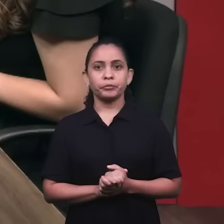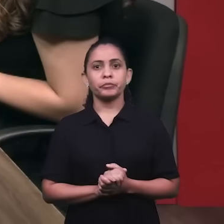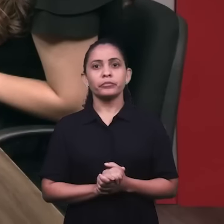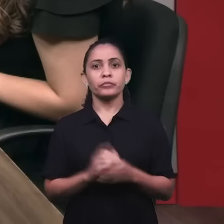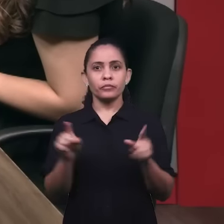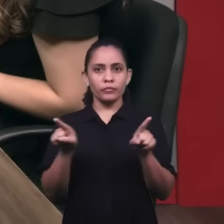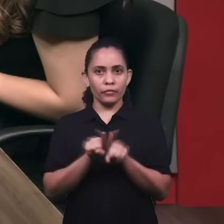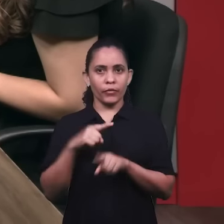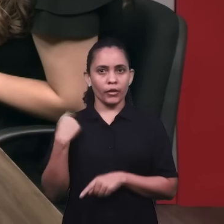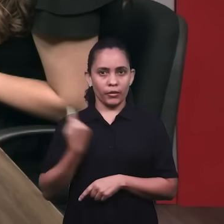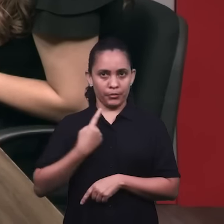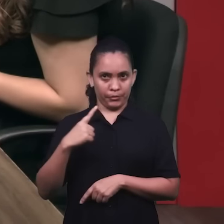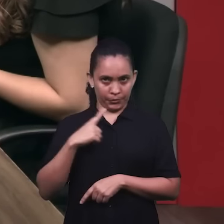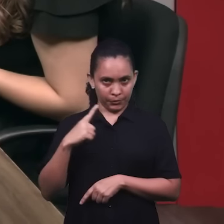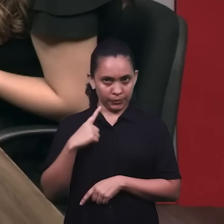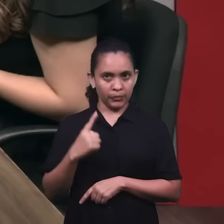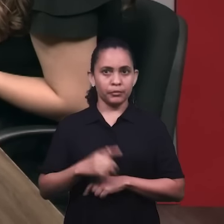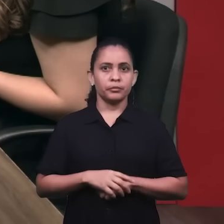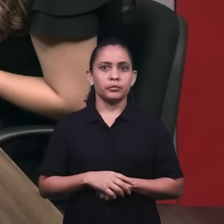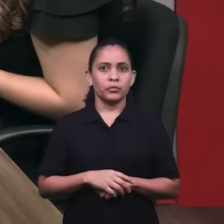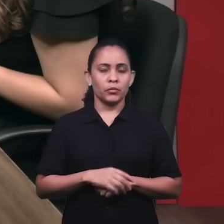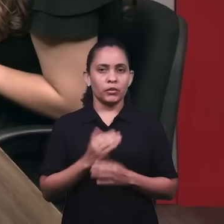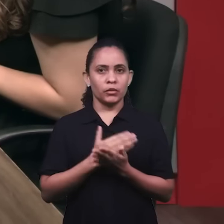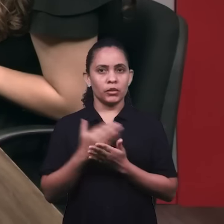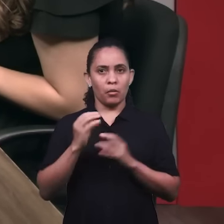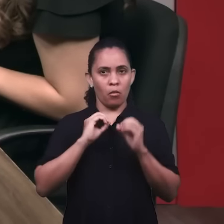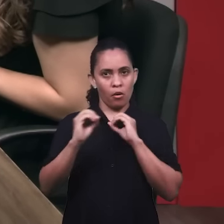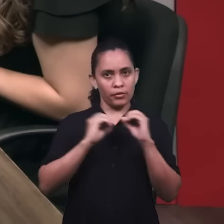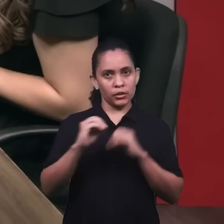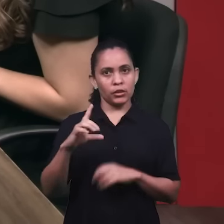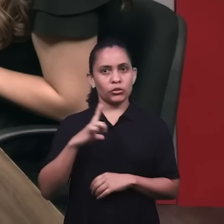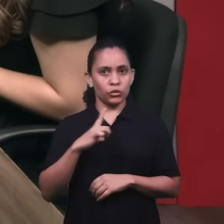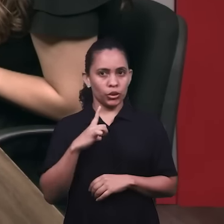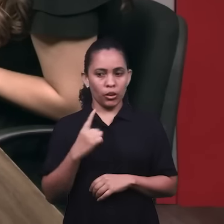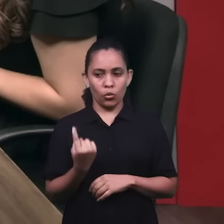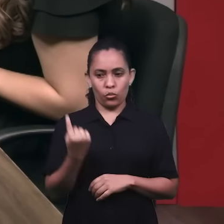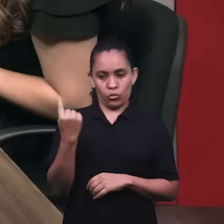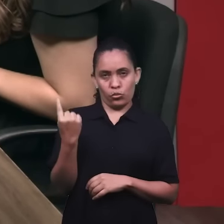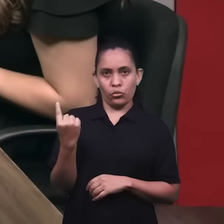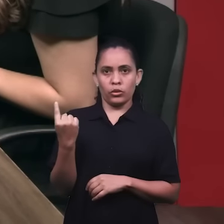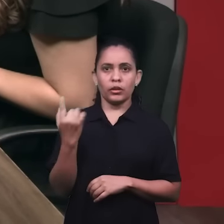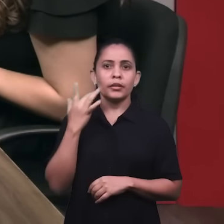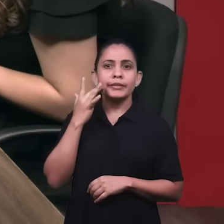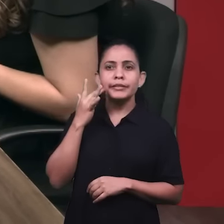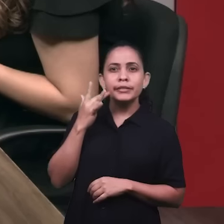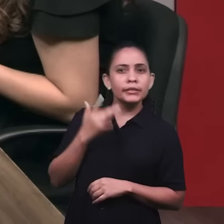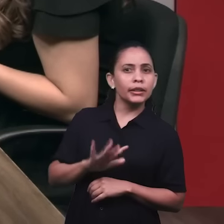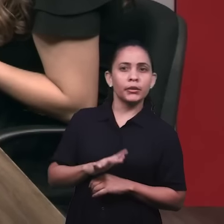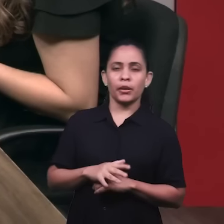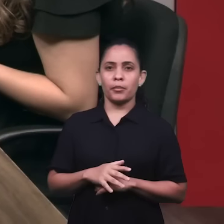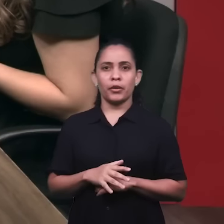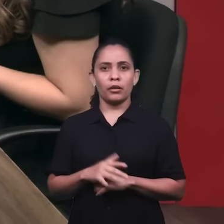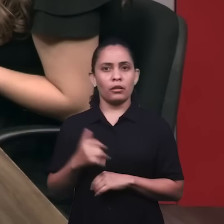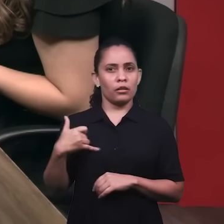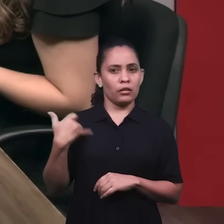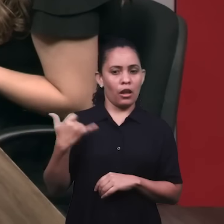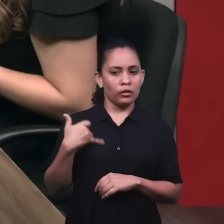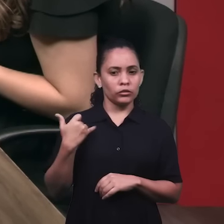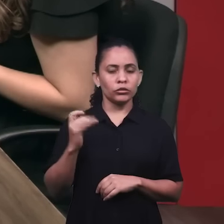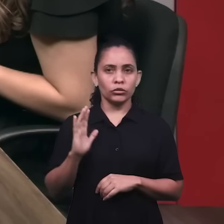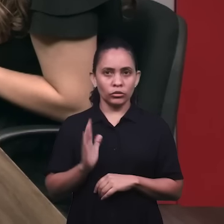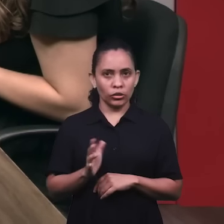Até nós tivemos em Linhares finalizando uma oficina e tinha um irmão que não sabia, já com a idade até